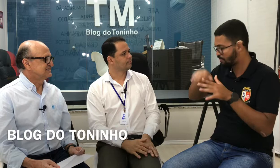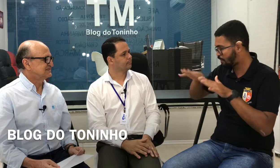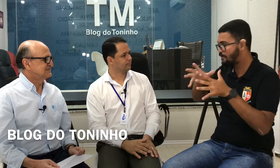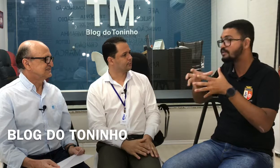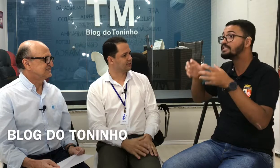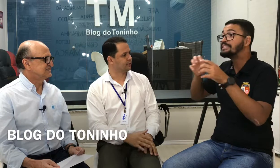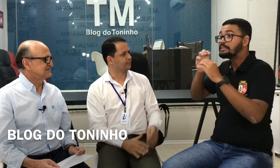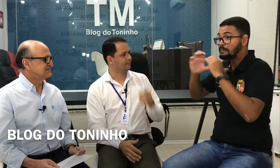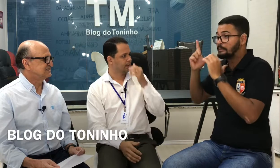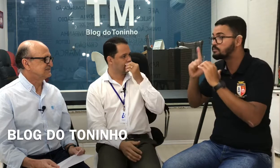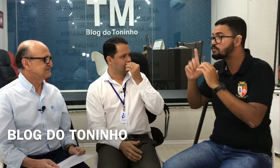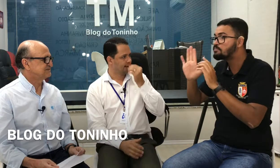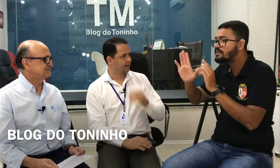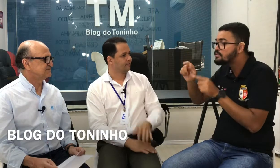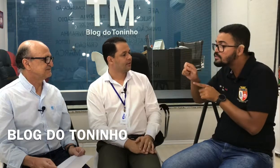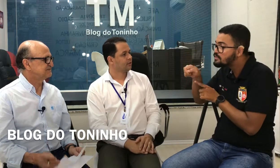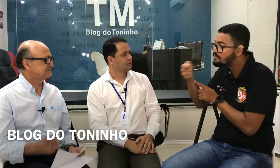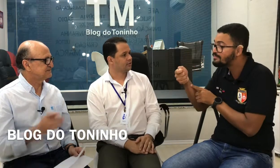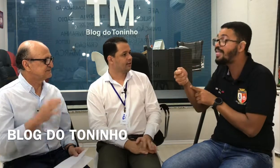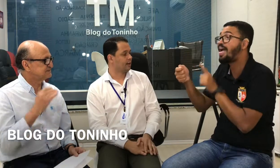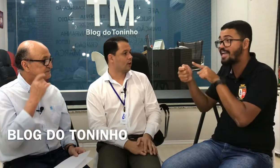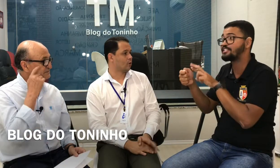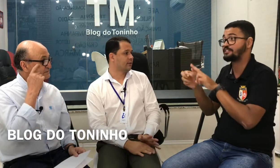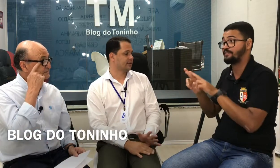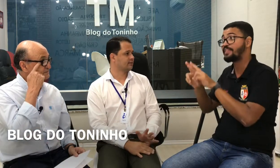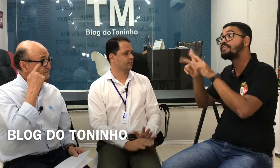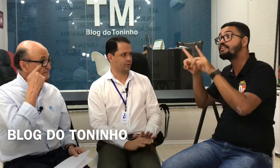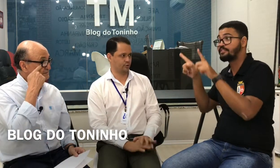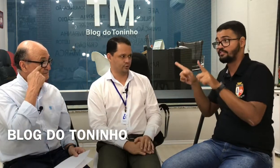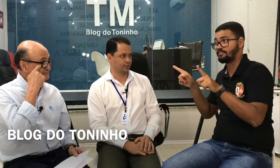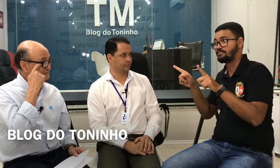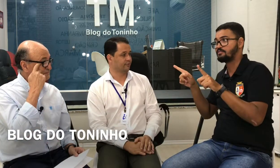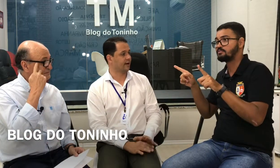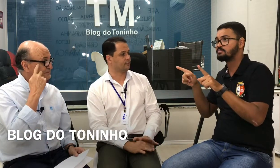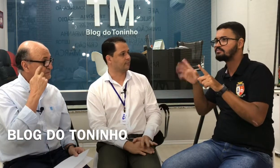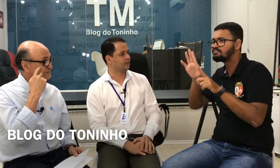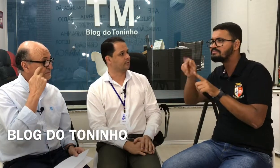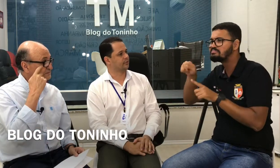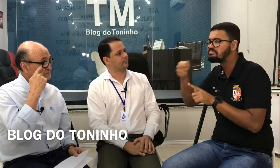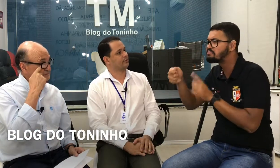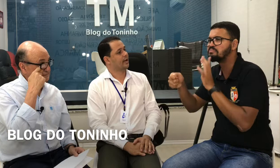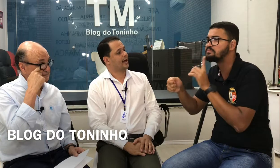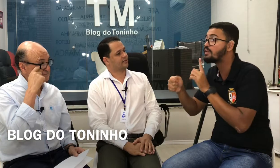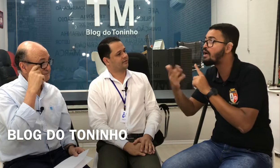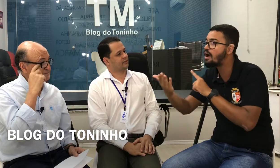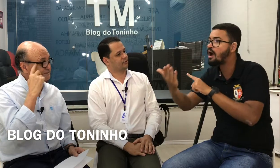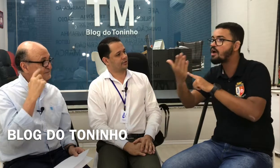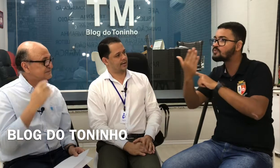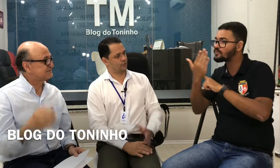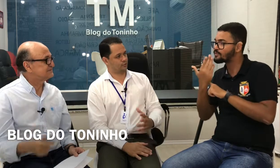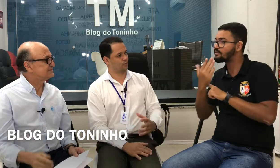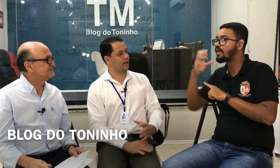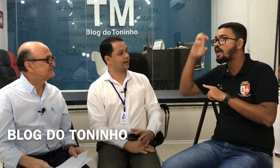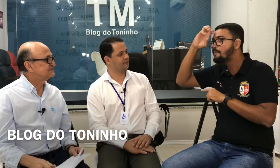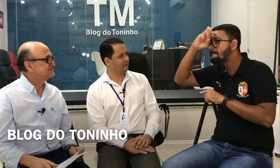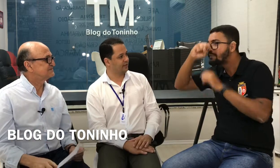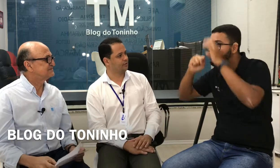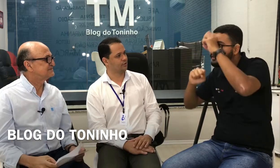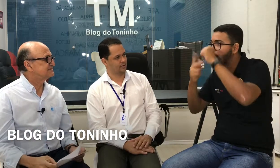Por exemplo, sim, a comunicação entre os surdos é muito fácil, mas, por exemplo, às vezes o sinal de um lugar é diferente. Então,